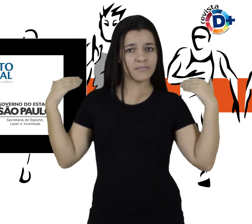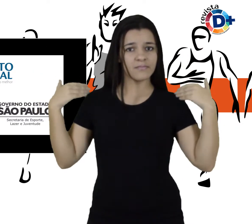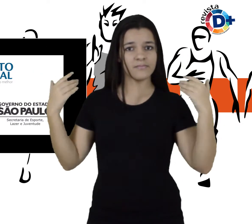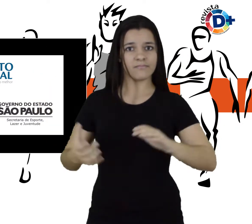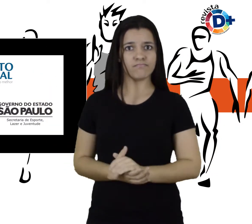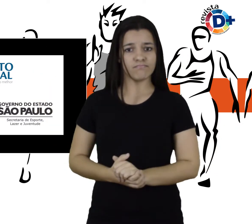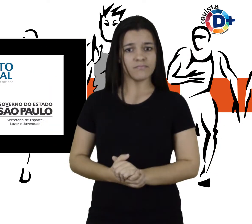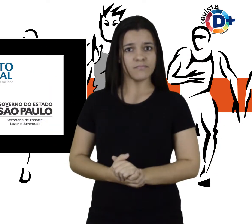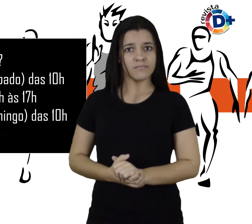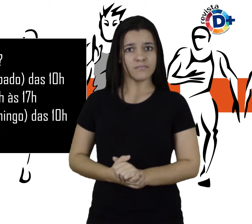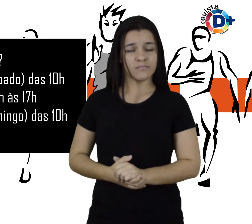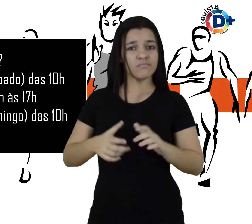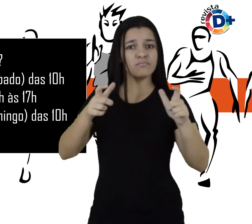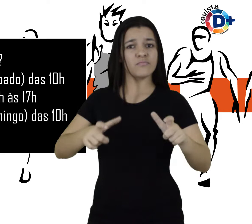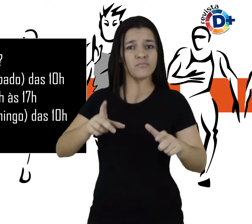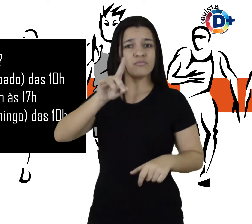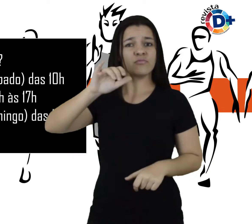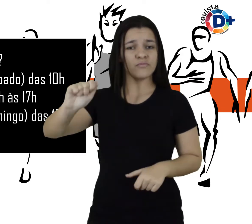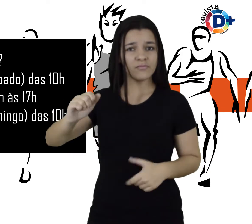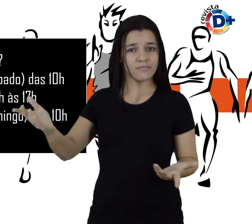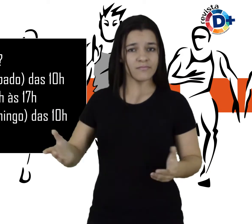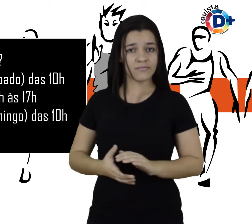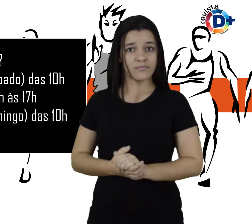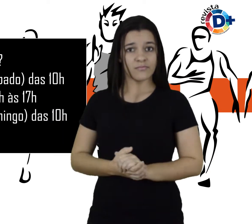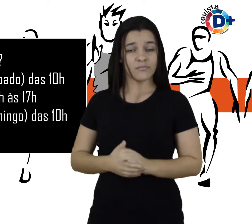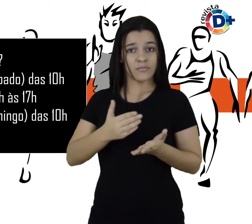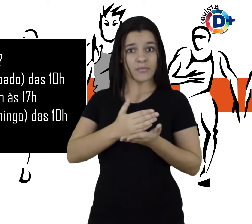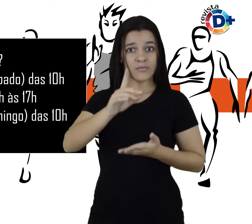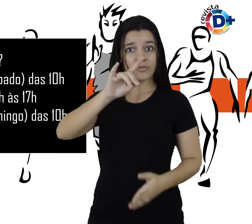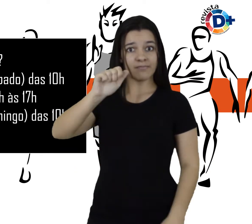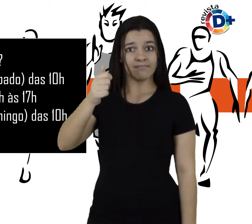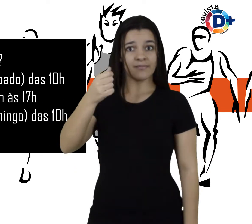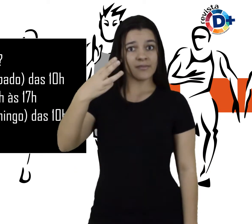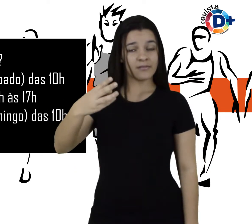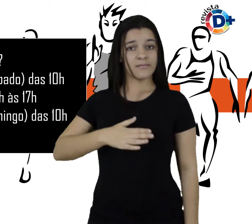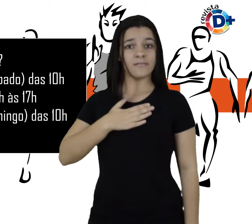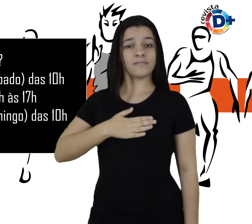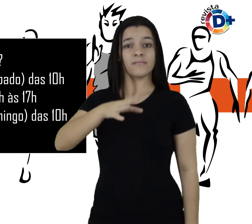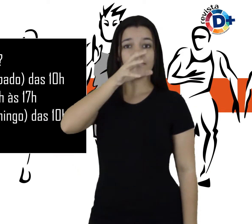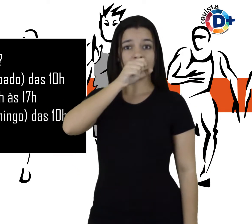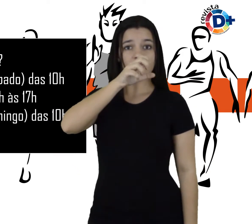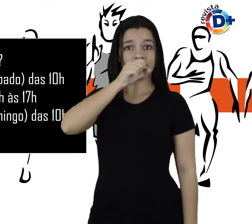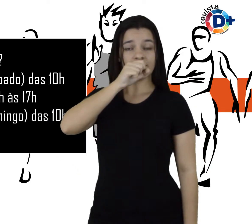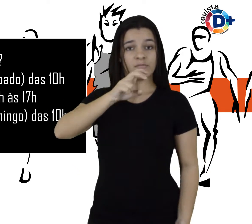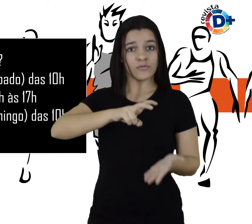Serviço. Quando? Dia 13 de agosto, sábado, das 10 horas da manhã